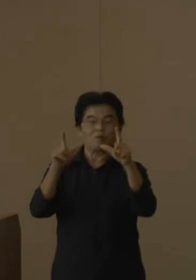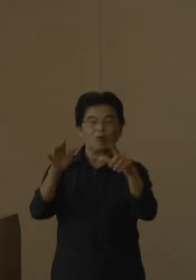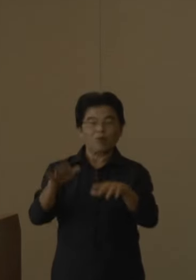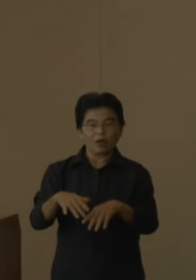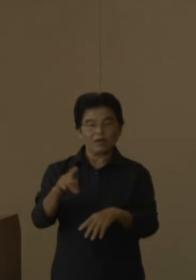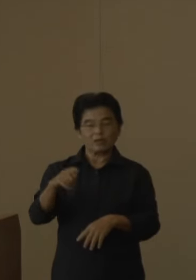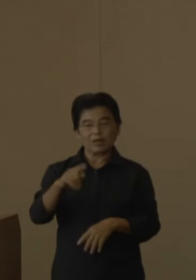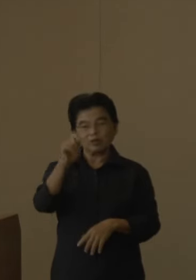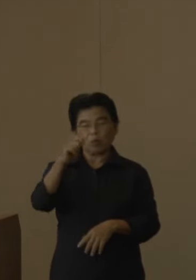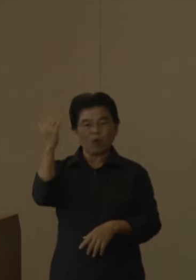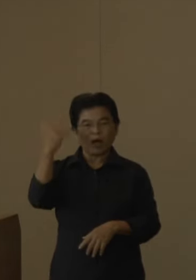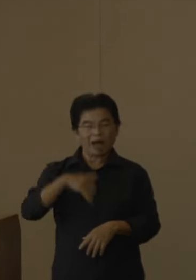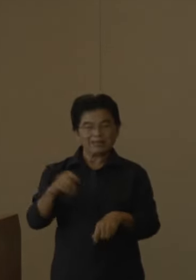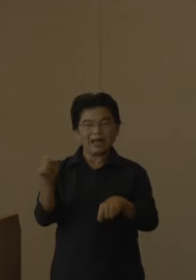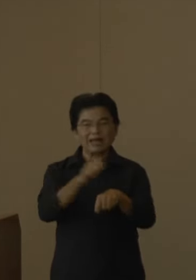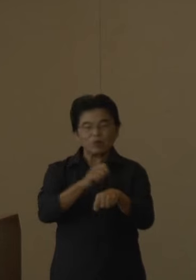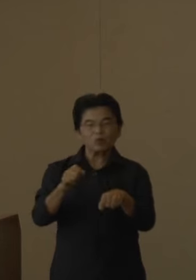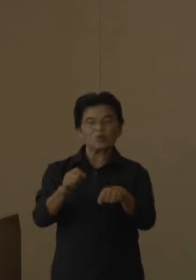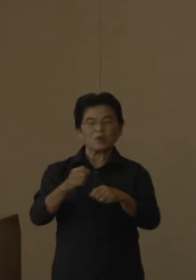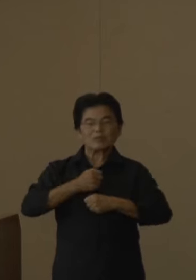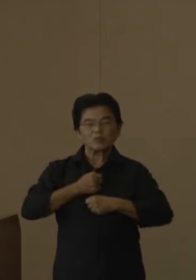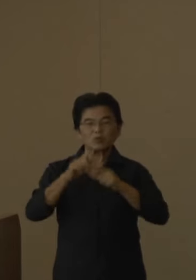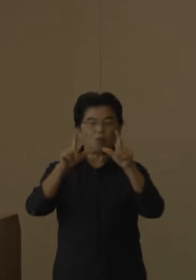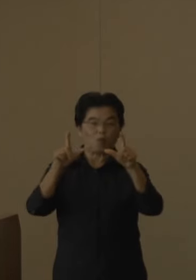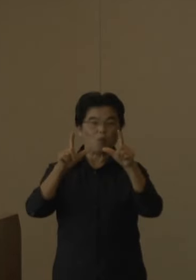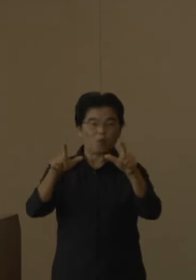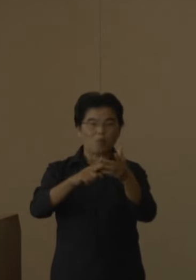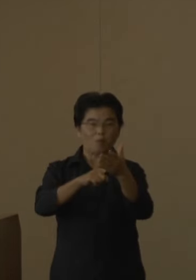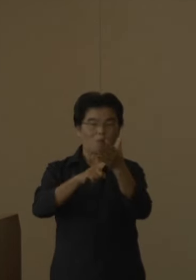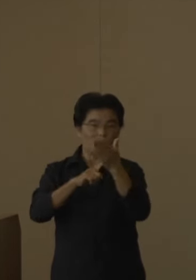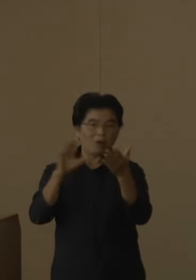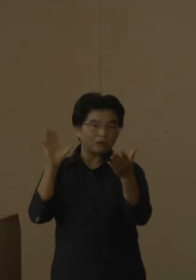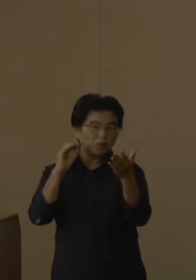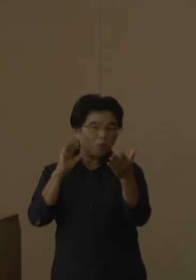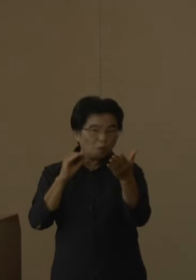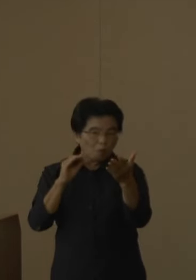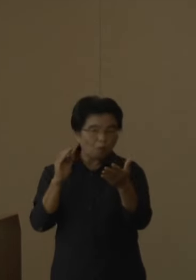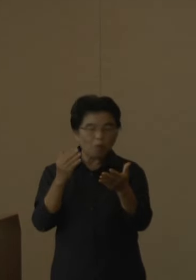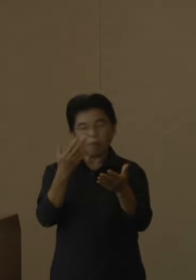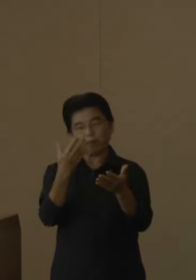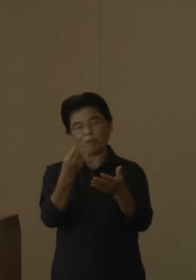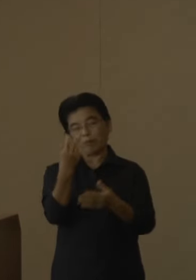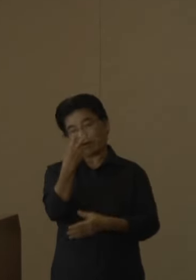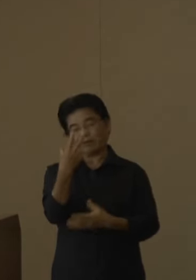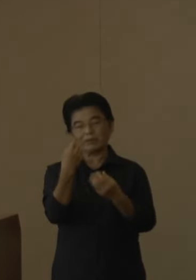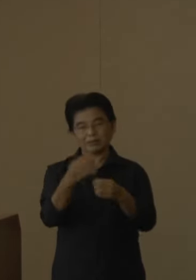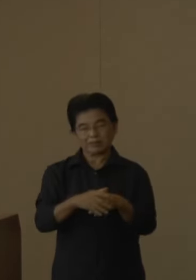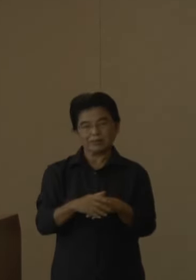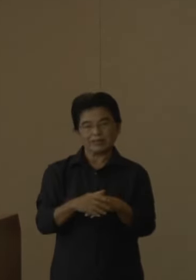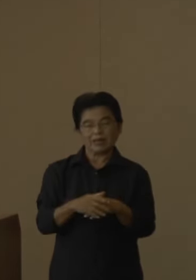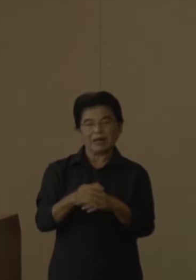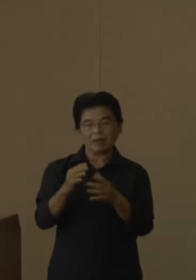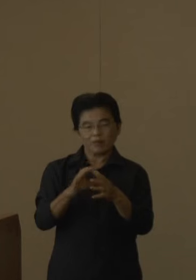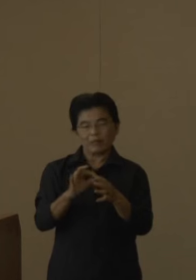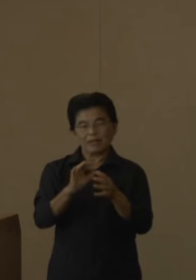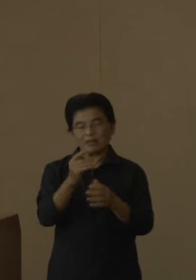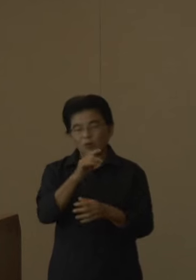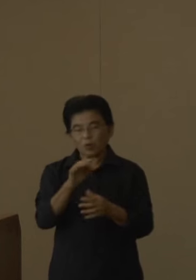10日朝には大雨特別警報の発表を検討しているとの情報を得たところことから、体制の格上げを含